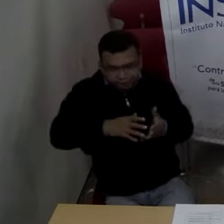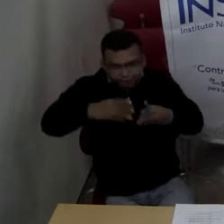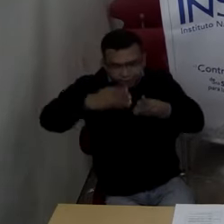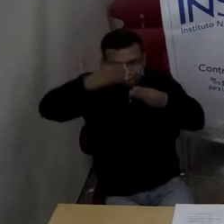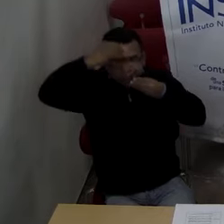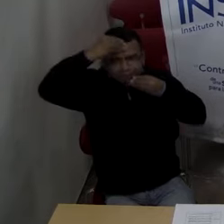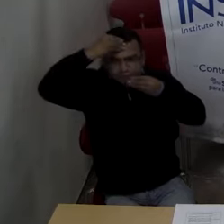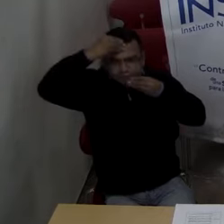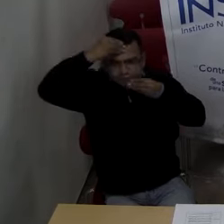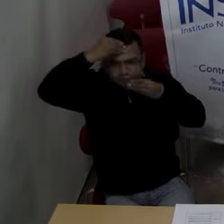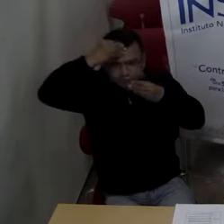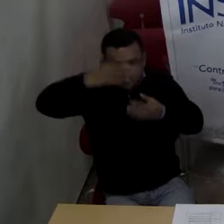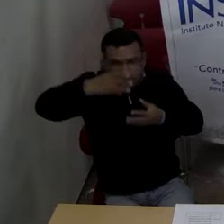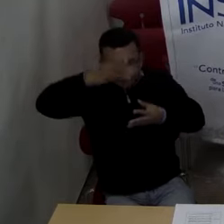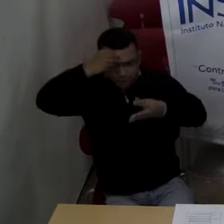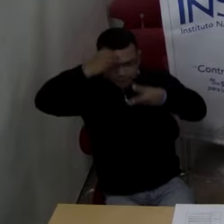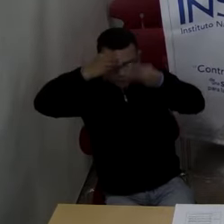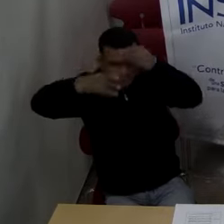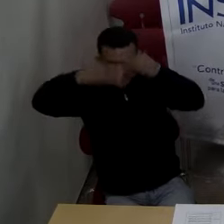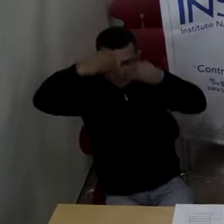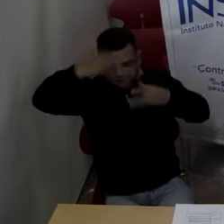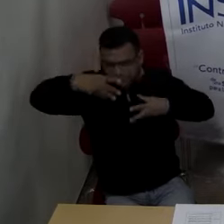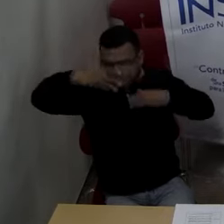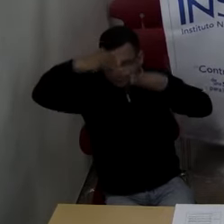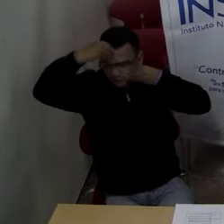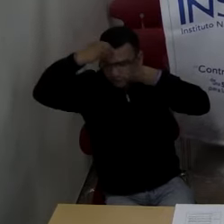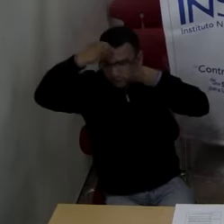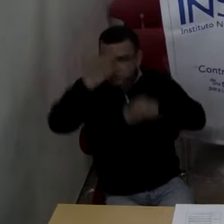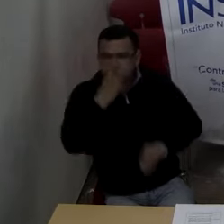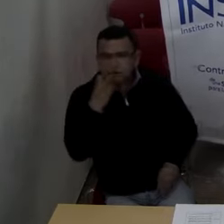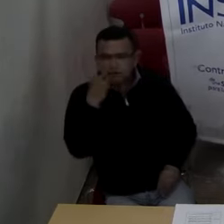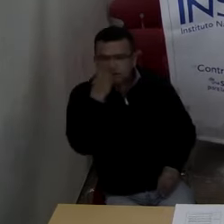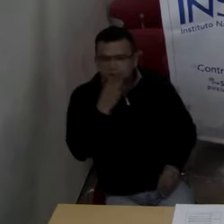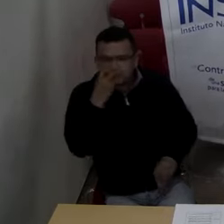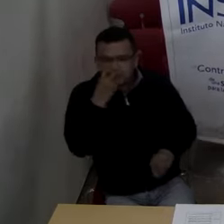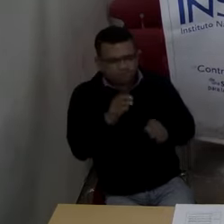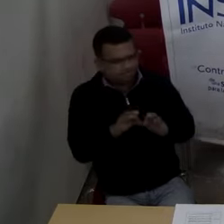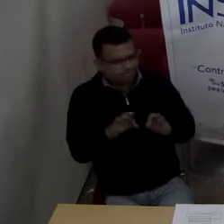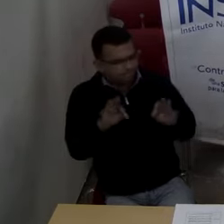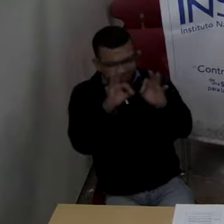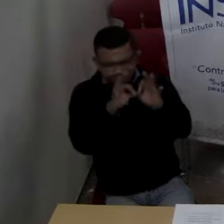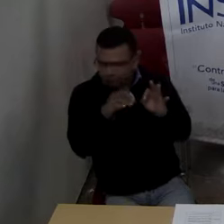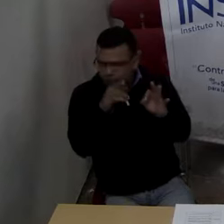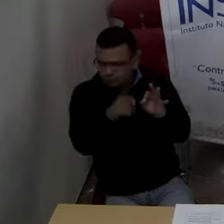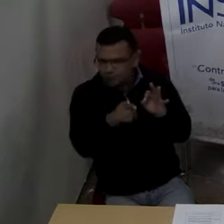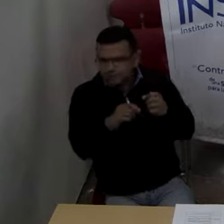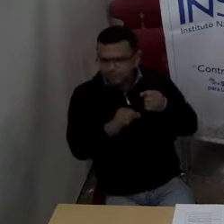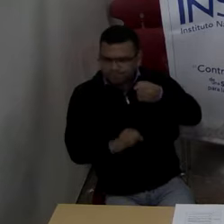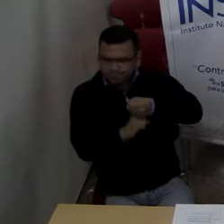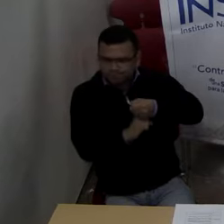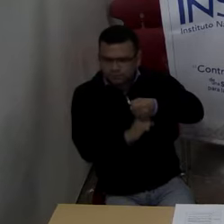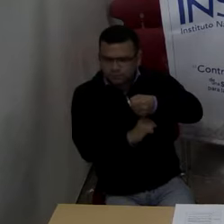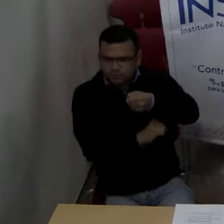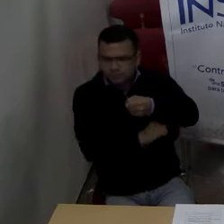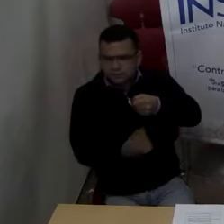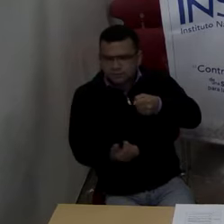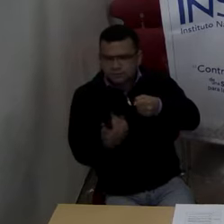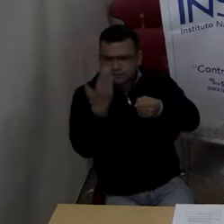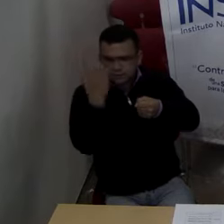para el desarrollo de su vida, para la proyección de su vida, sobre todo si hacemos